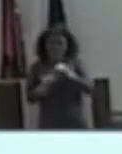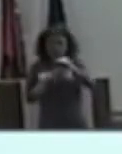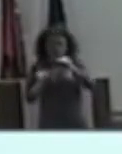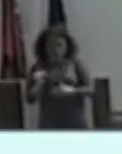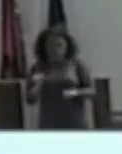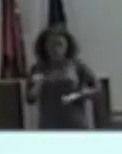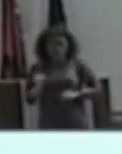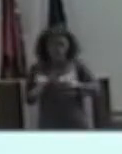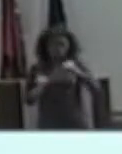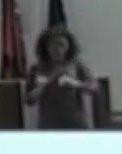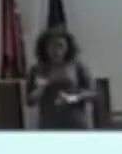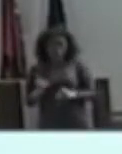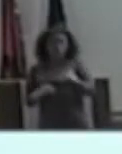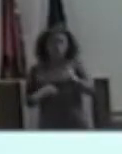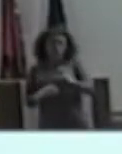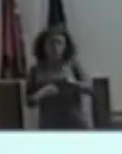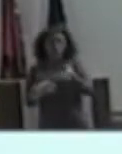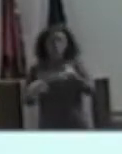más flexibilidad,